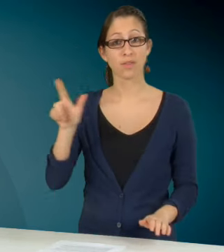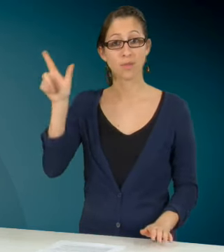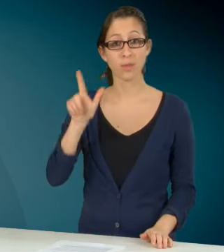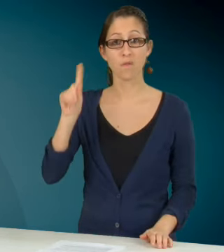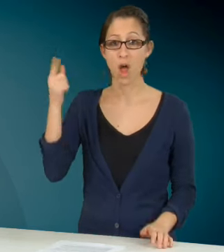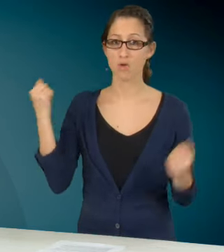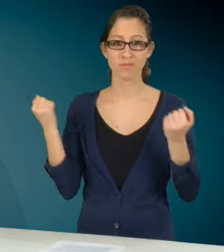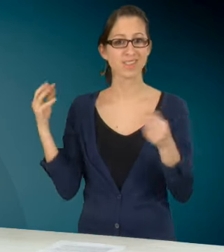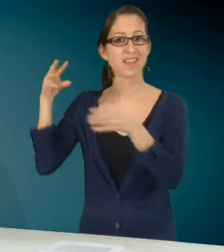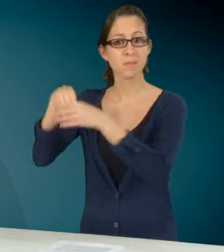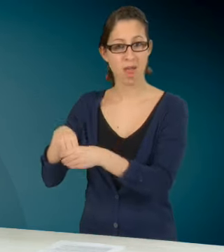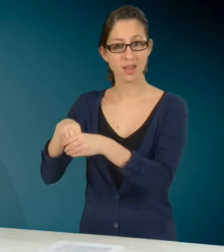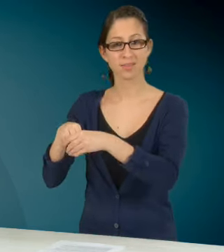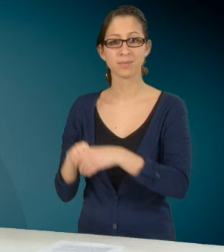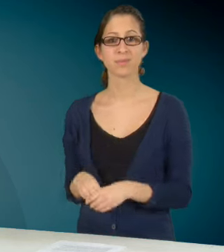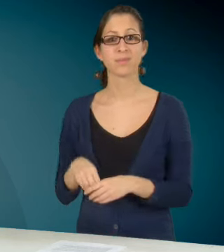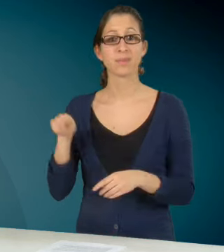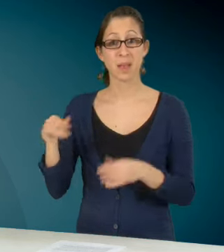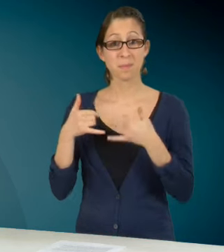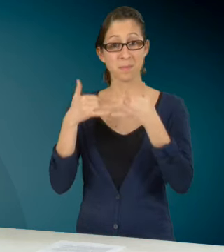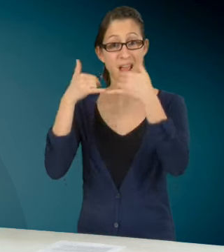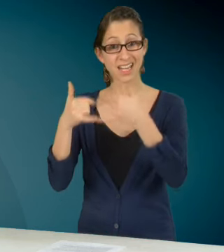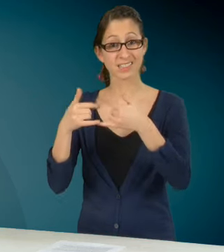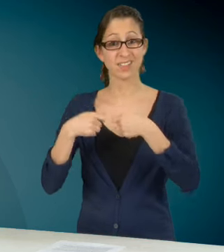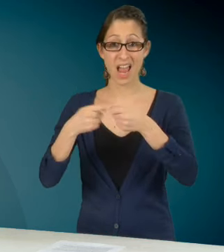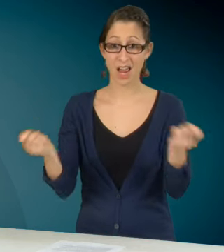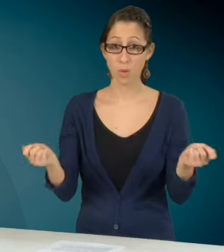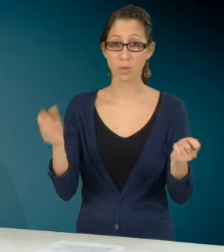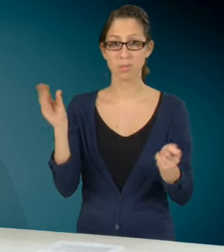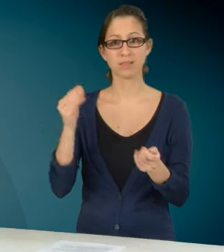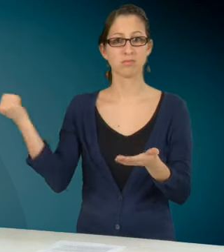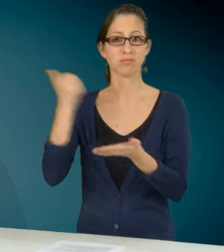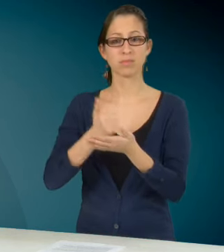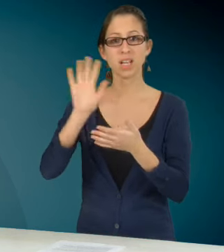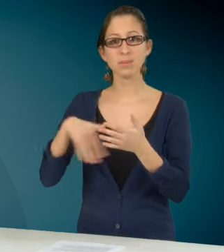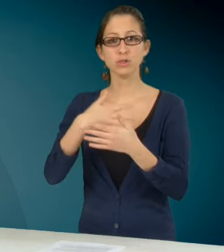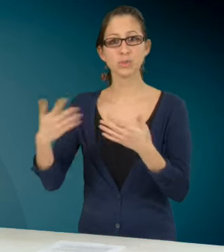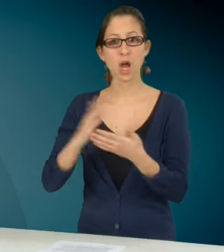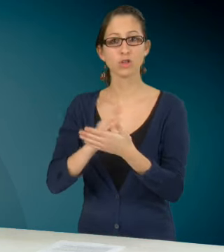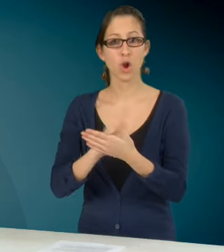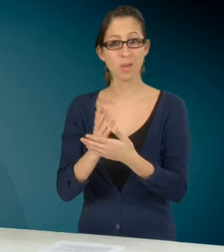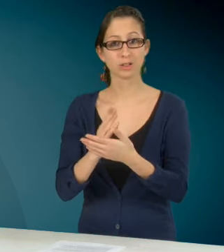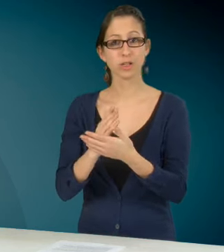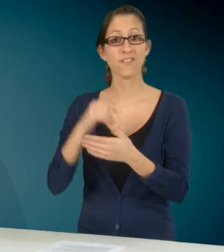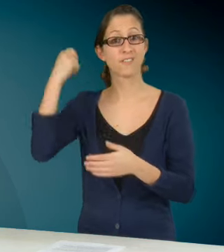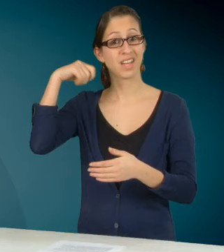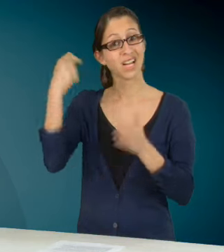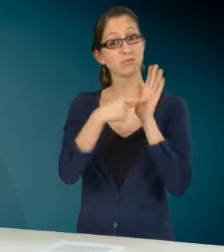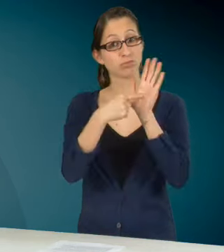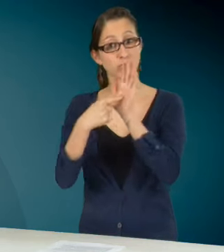london hof haben ihren film eingereicht die preisverleihung erfolgt mit gebärdensprachdolmetscher teils